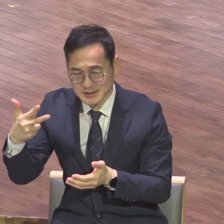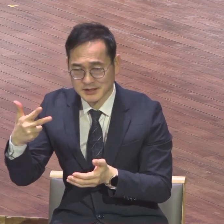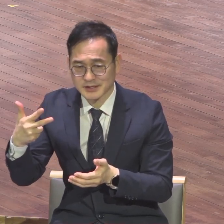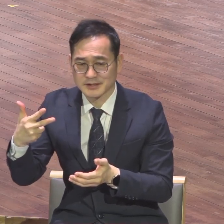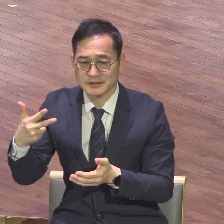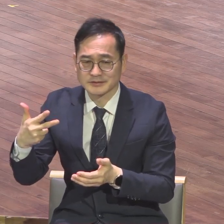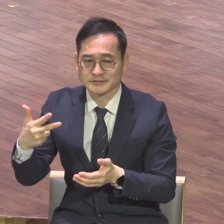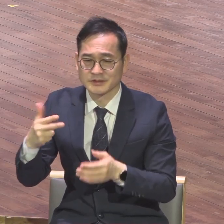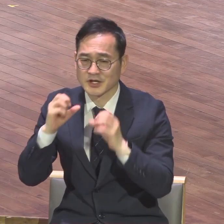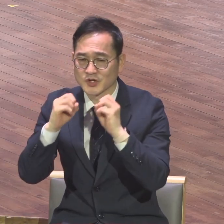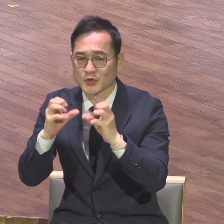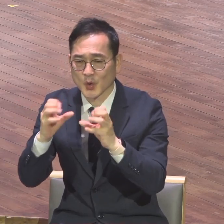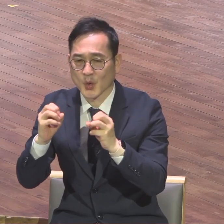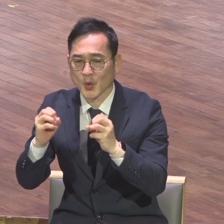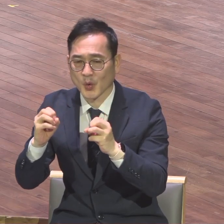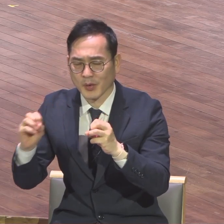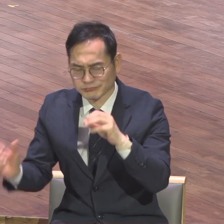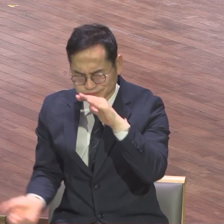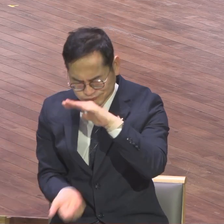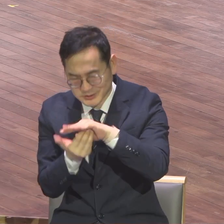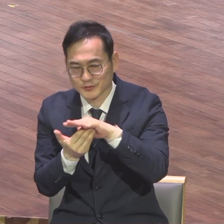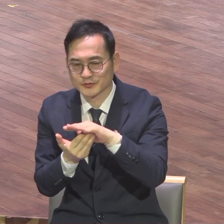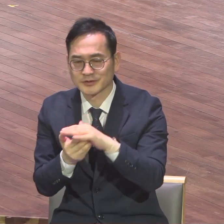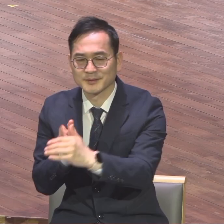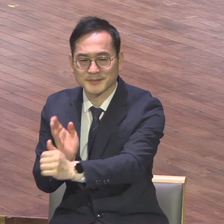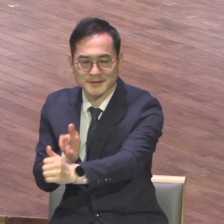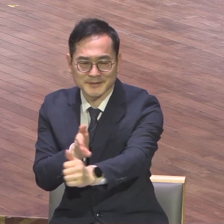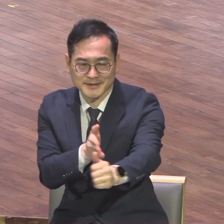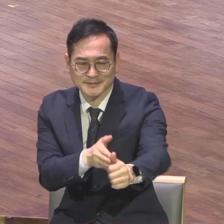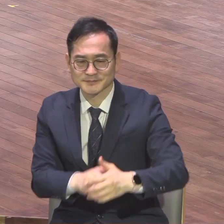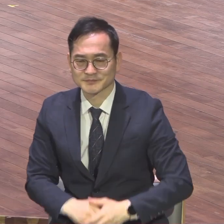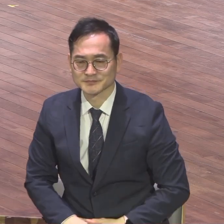공동체가 다 되기를 제물로 축복합니다. 이제 성찬식을 거행하겠습니다.